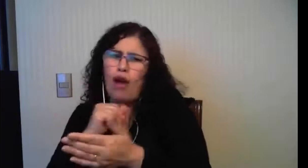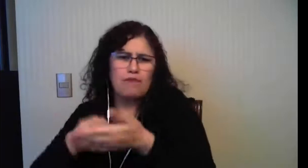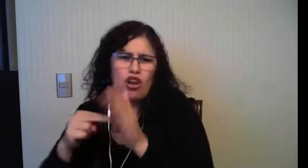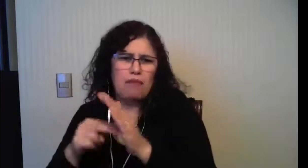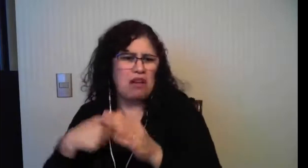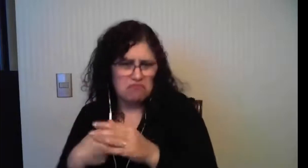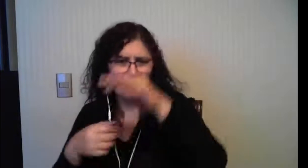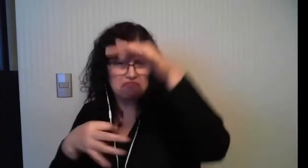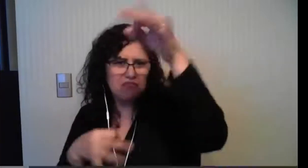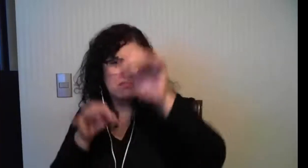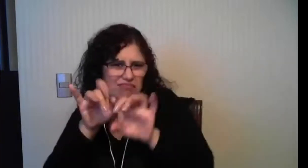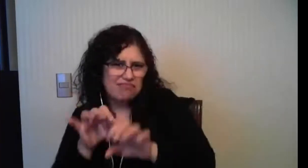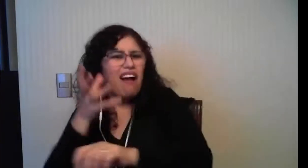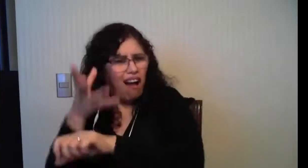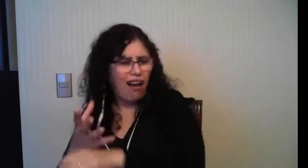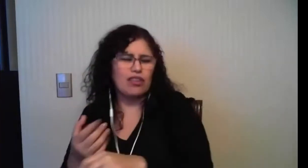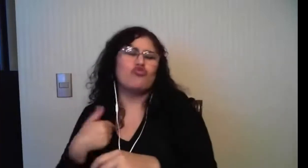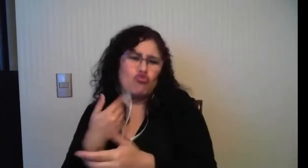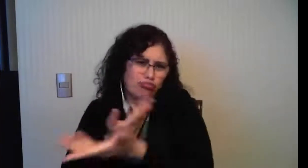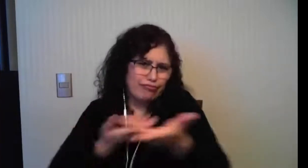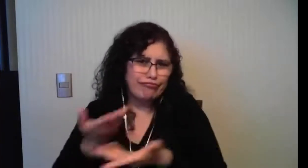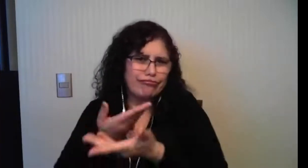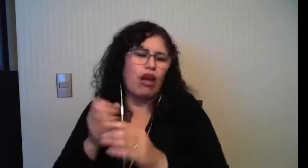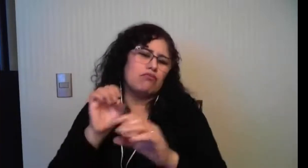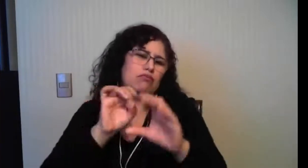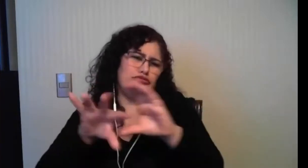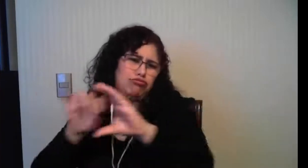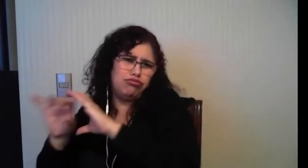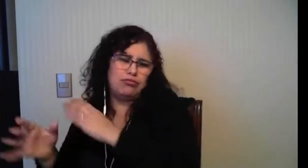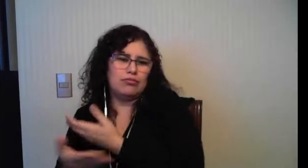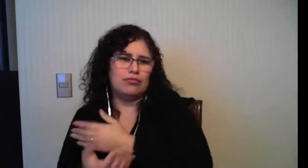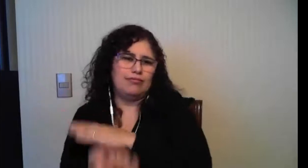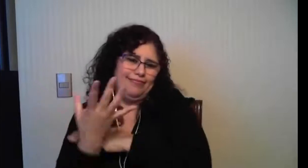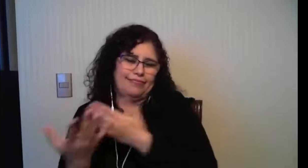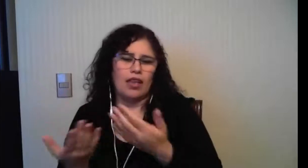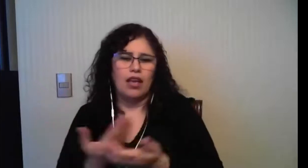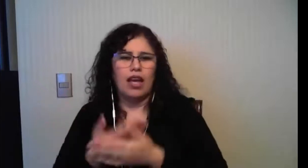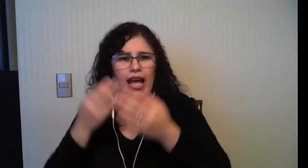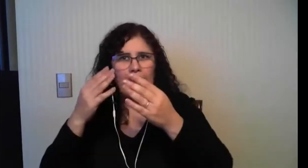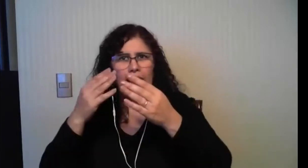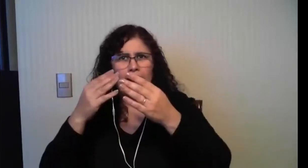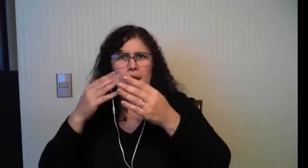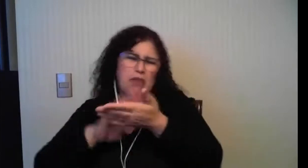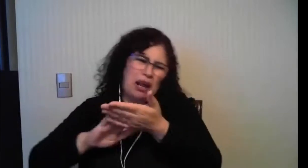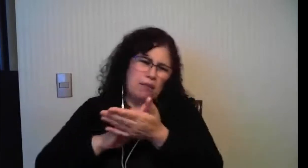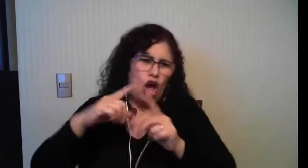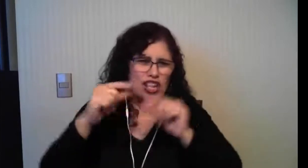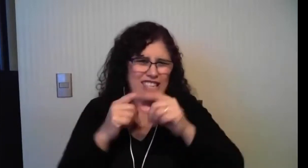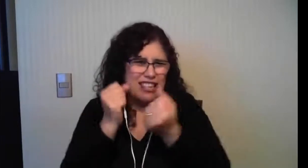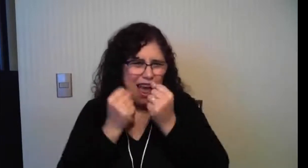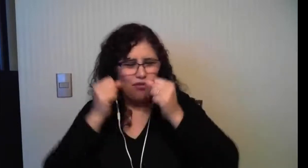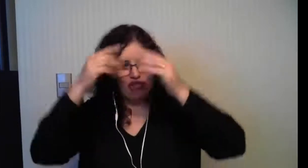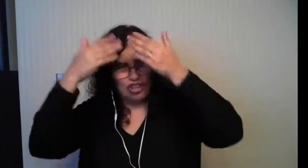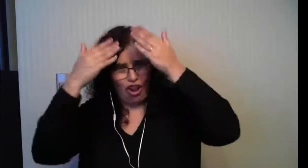¿ya? ¿De acuerdo? De neuropsicología, de lesiones de la vía piramidal, extrapiramidal,